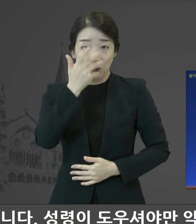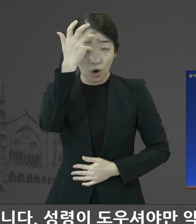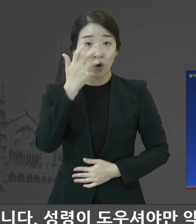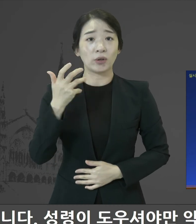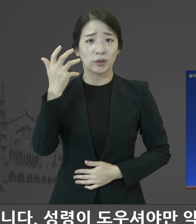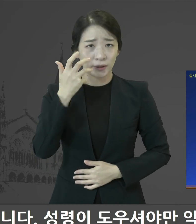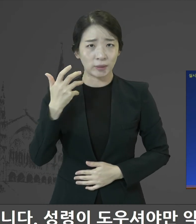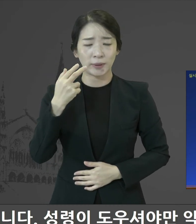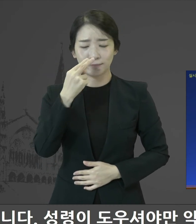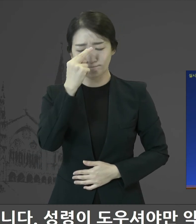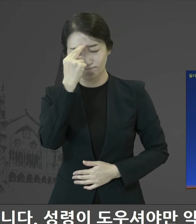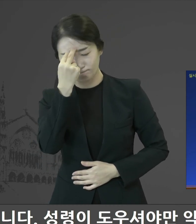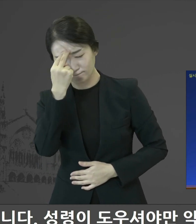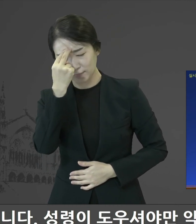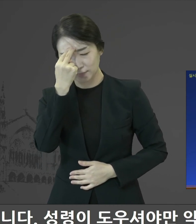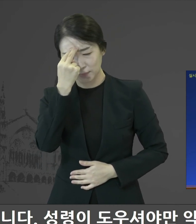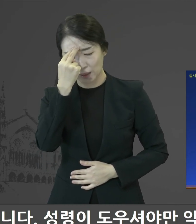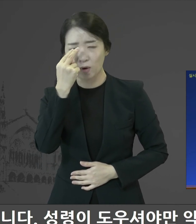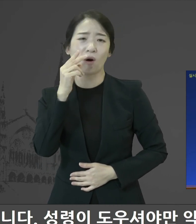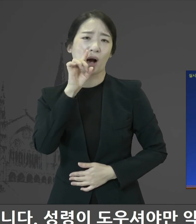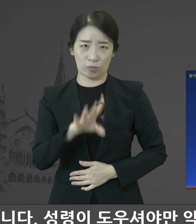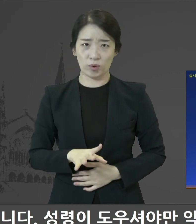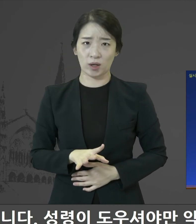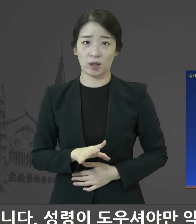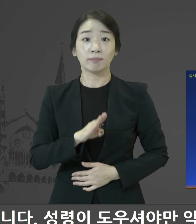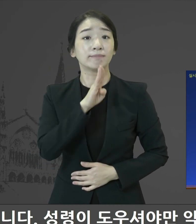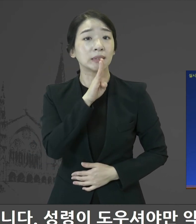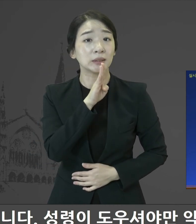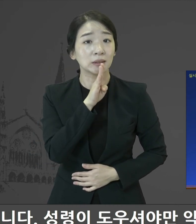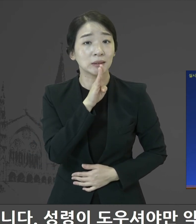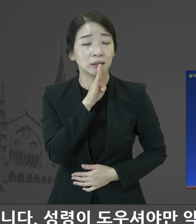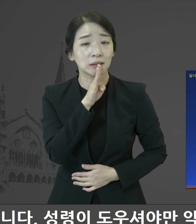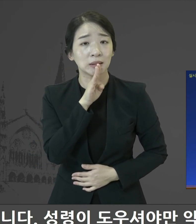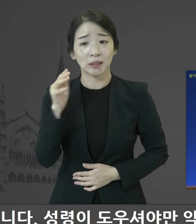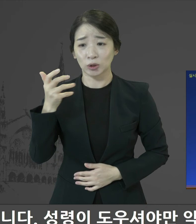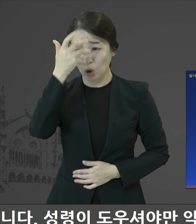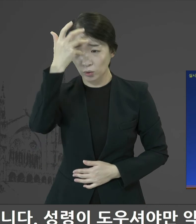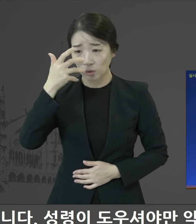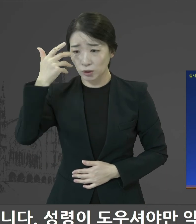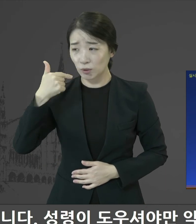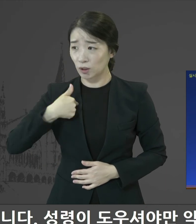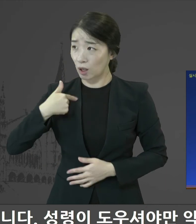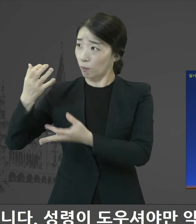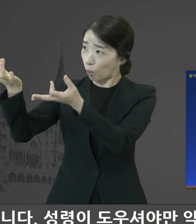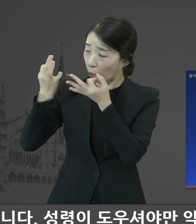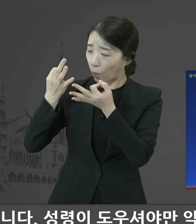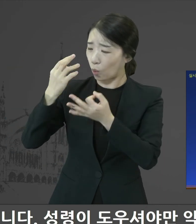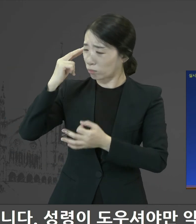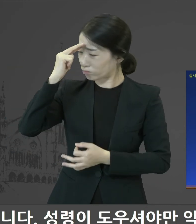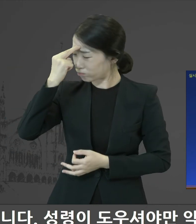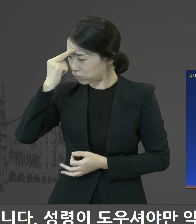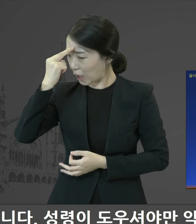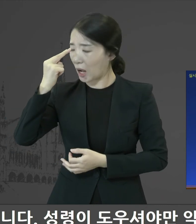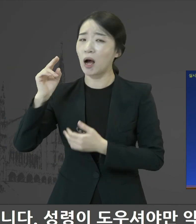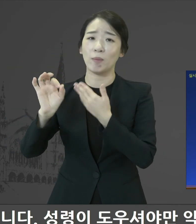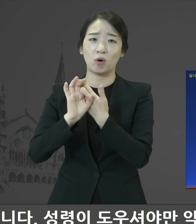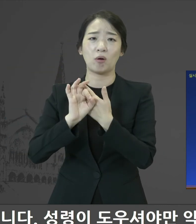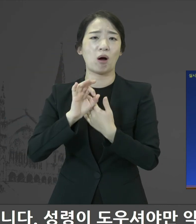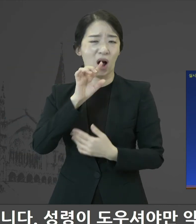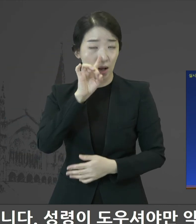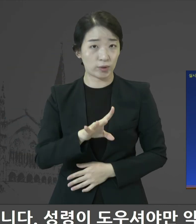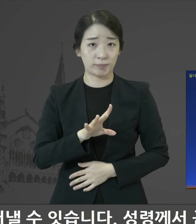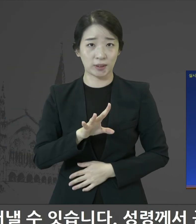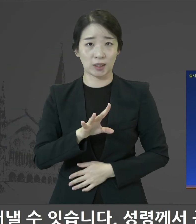성령께서 근심하시면 안 되죠. 여러분, 성령께서 근심하시면 안 되는 이유가 뭘 것 같으십니까? 이 부분을